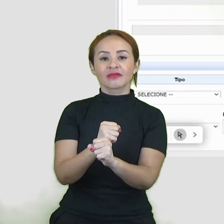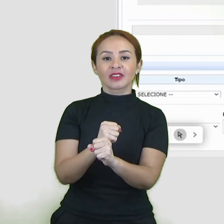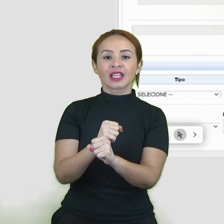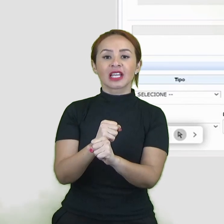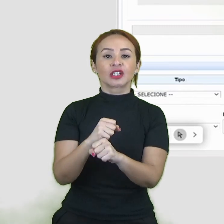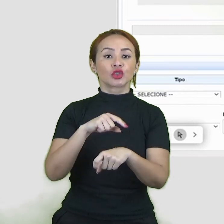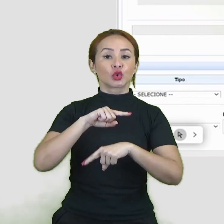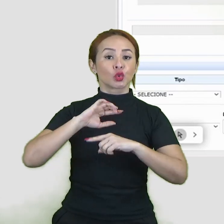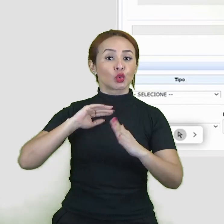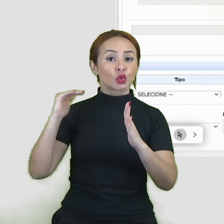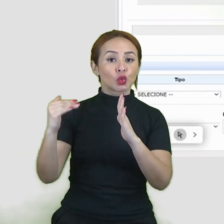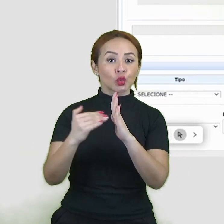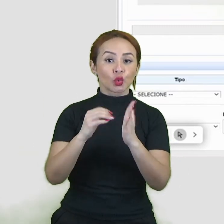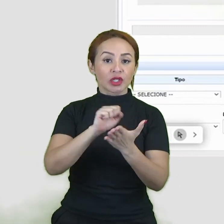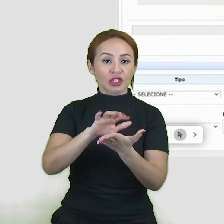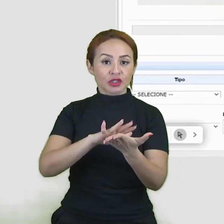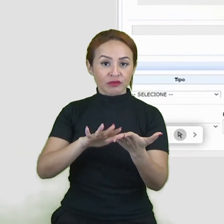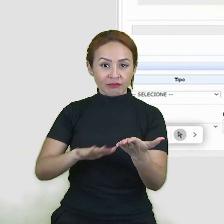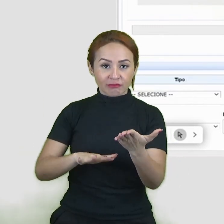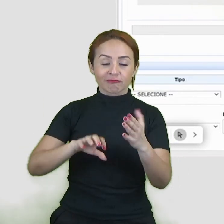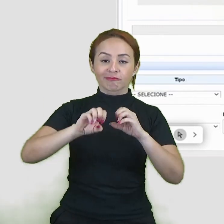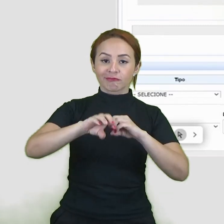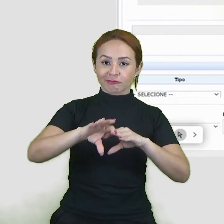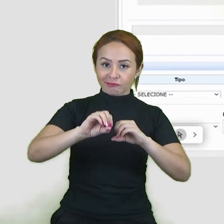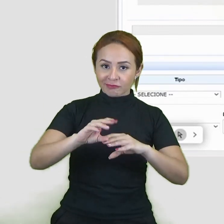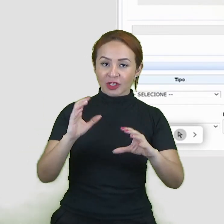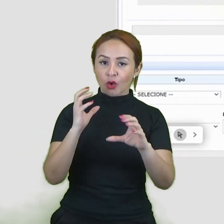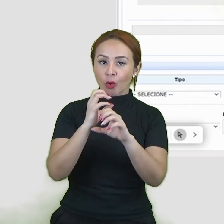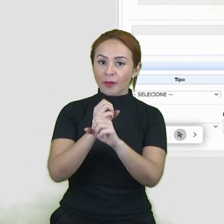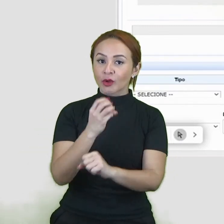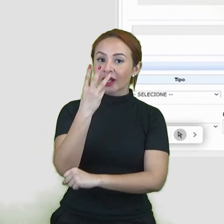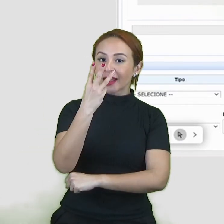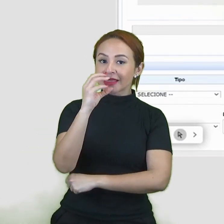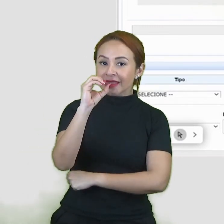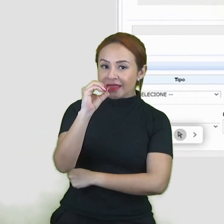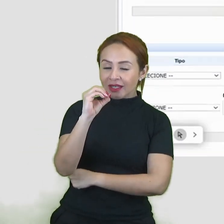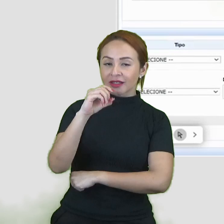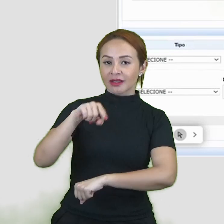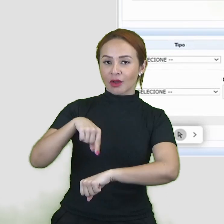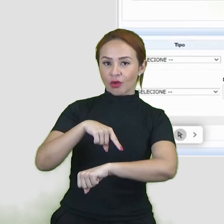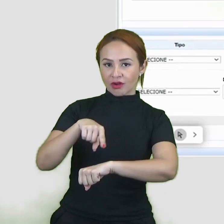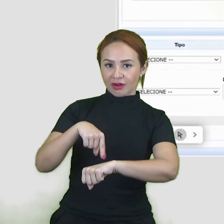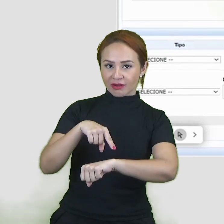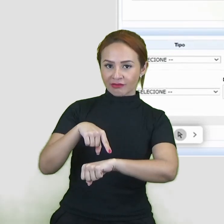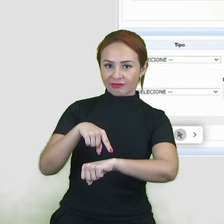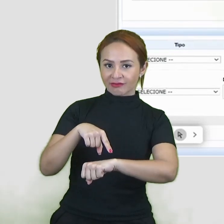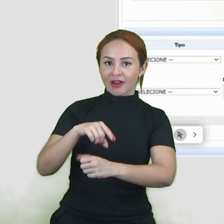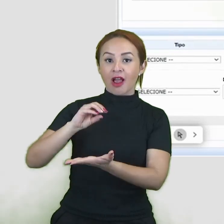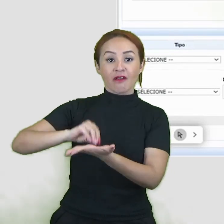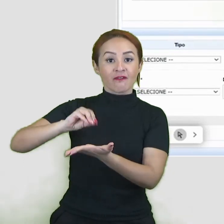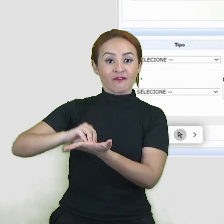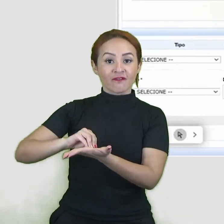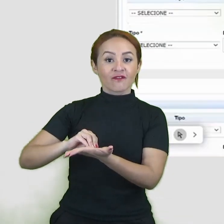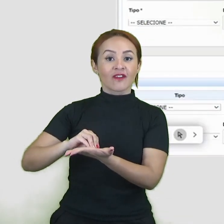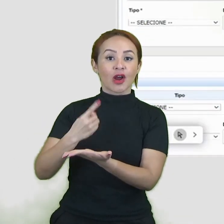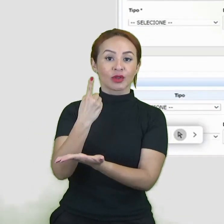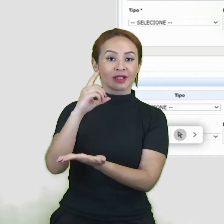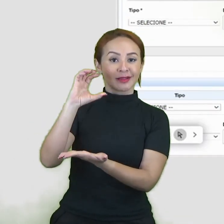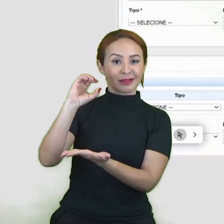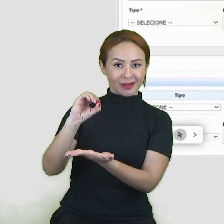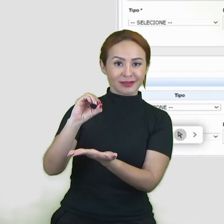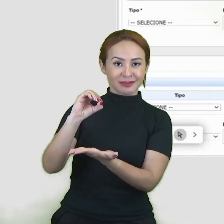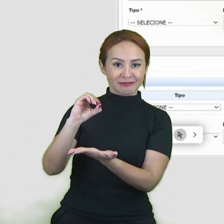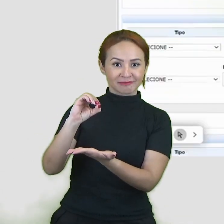desse docente fechou em 30 horas. Então, nós temos mais 10 horas pendentes para distribuição nas outras frentes.